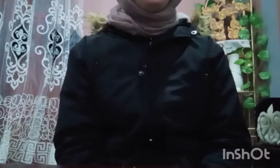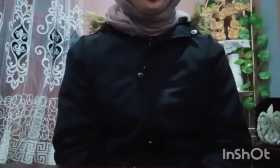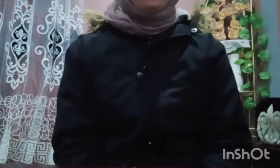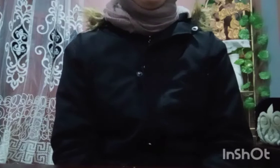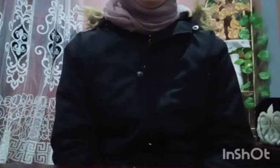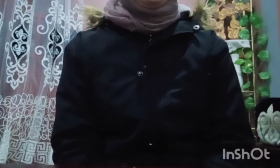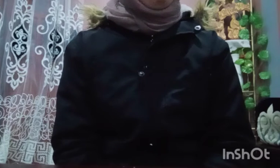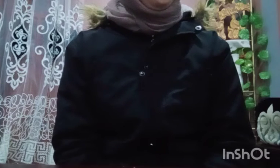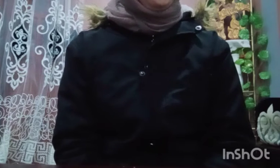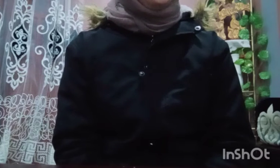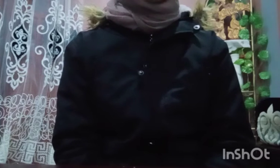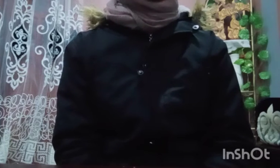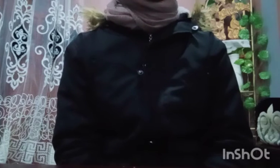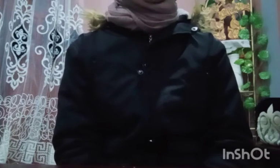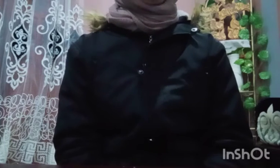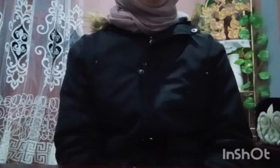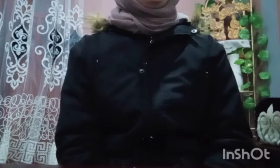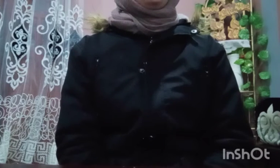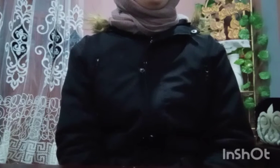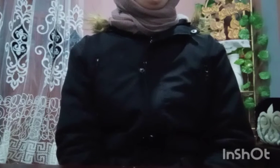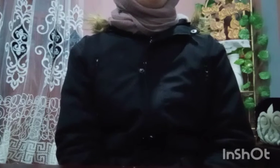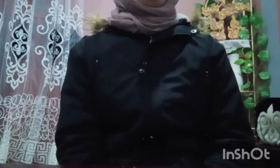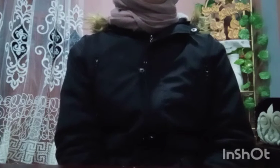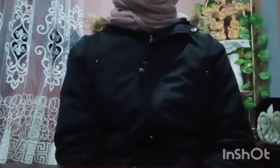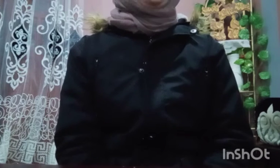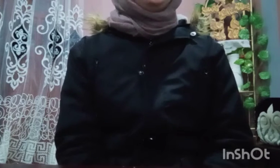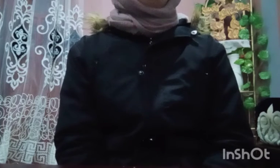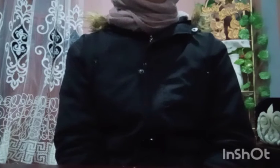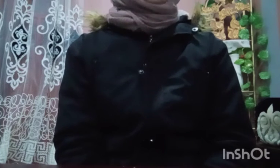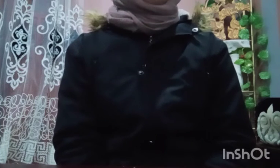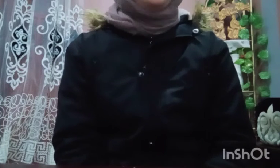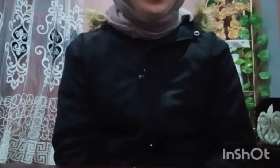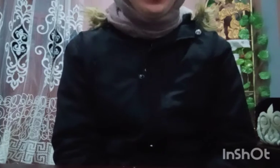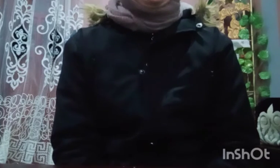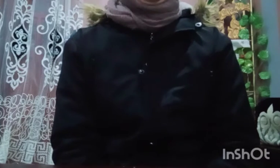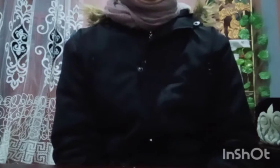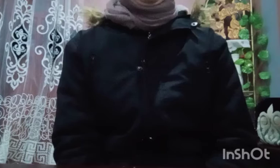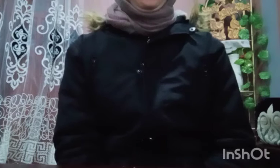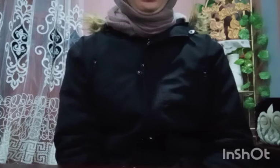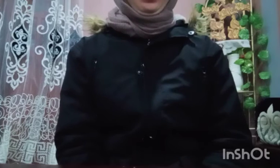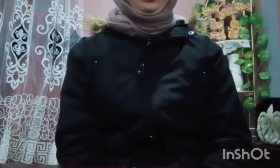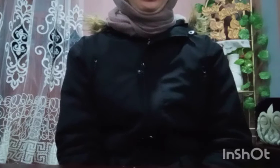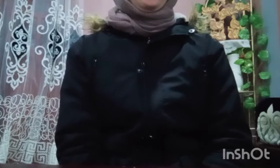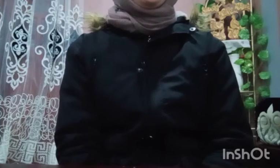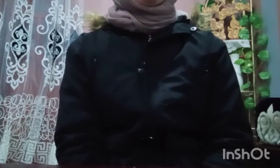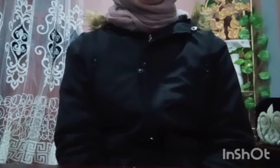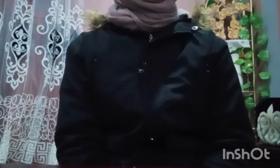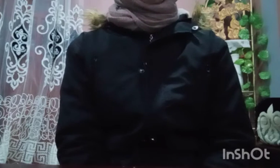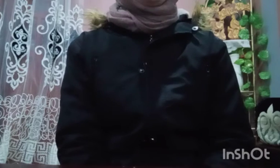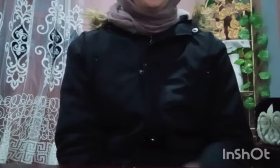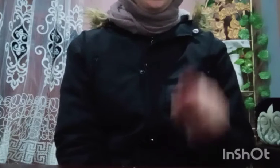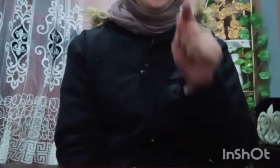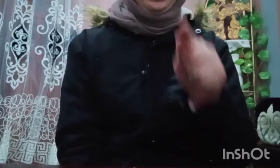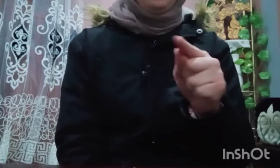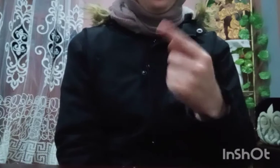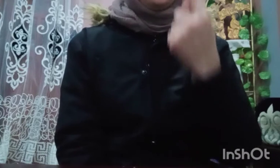افيشاو لا مويا من اعلى المعدلات، والله ولا قد نحكي معاكم